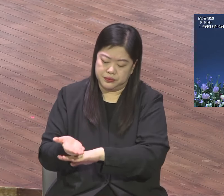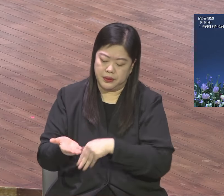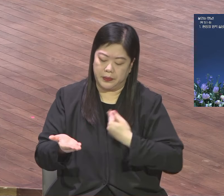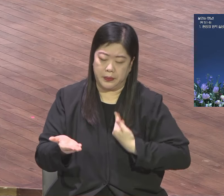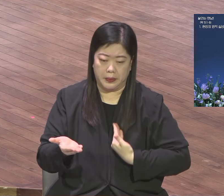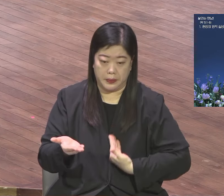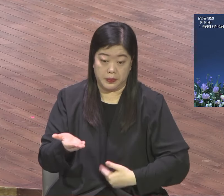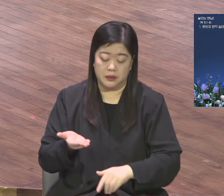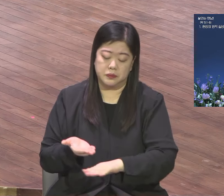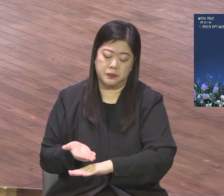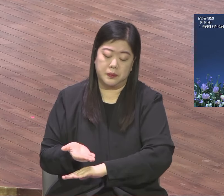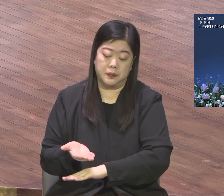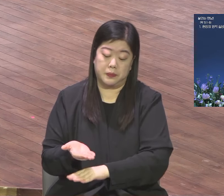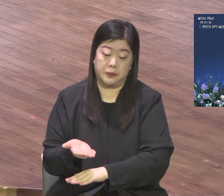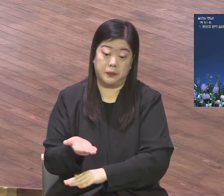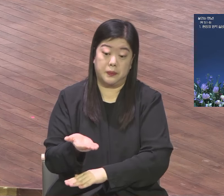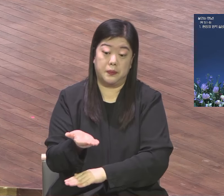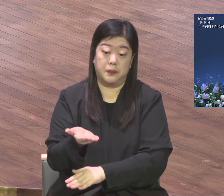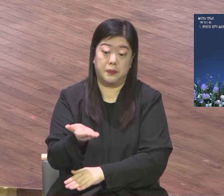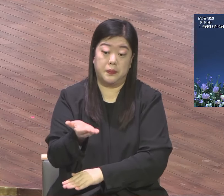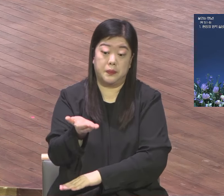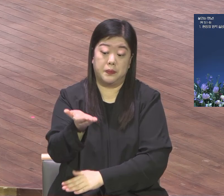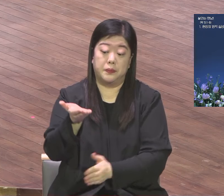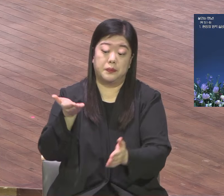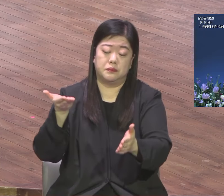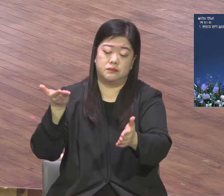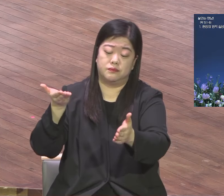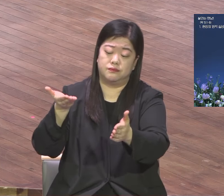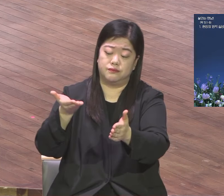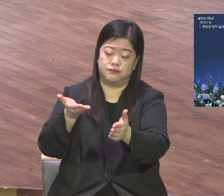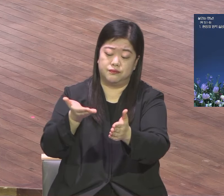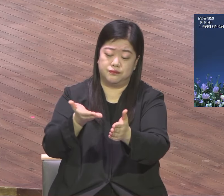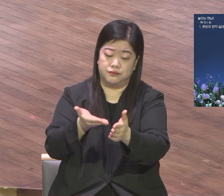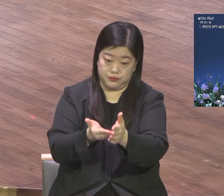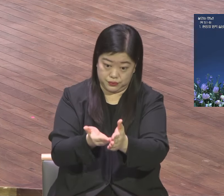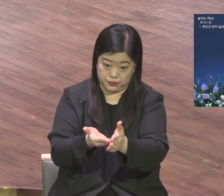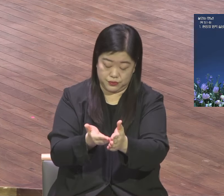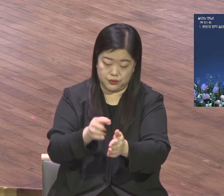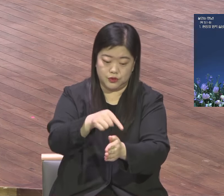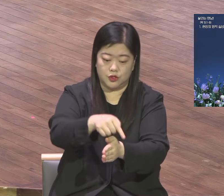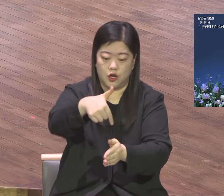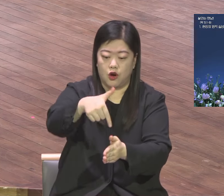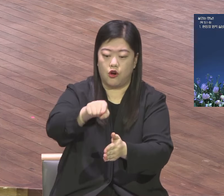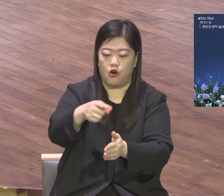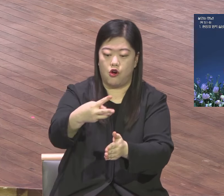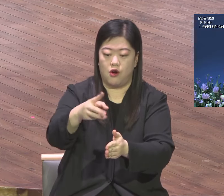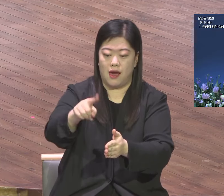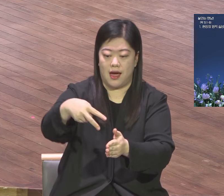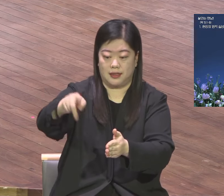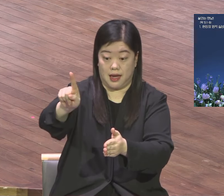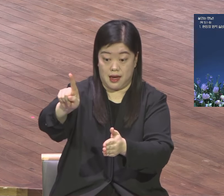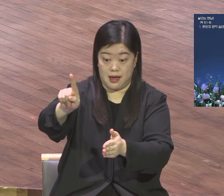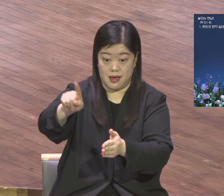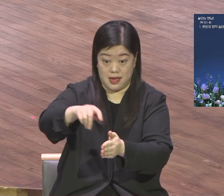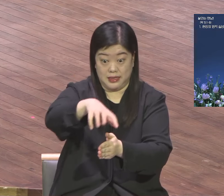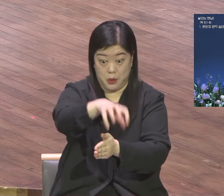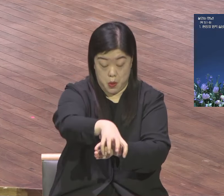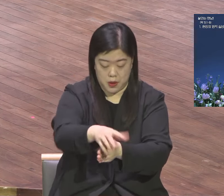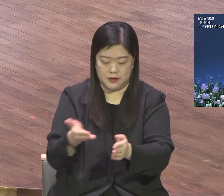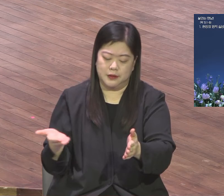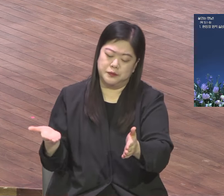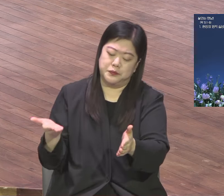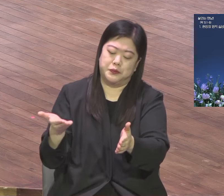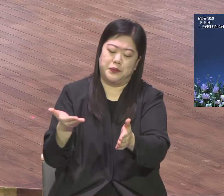예수님과 함께 갈릴리 바다를 이제 건너서 이방인들이 살고 있는 그라사 지역으로 이제